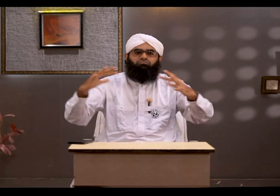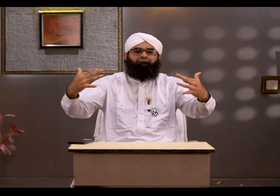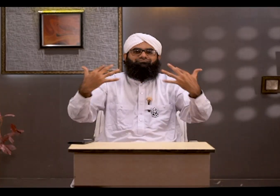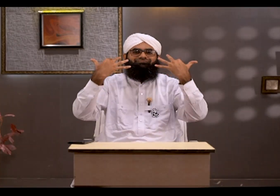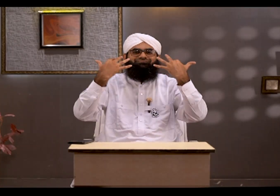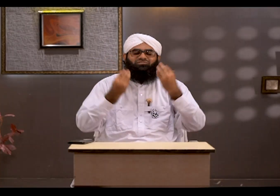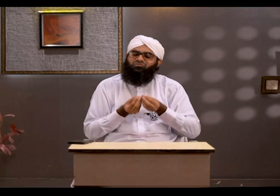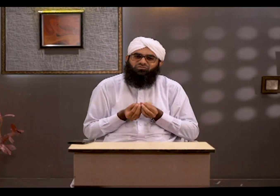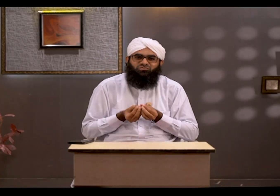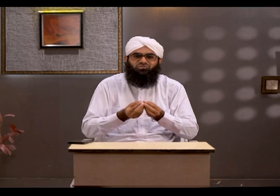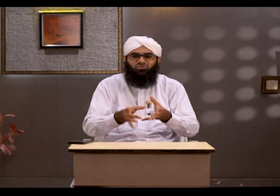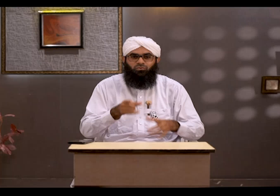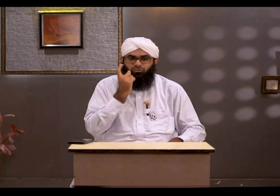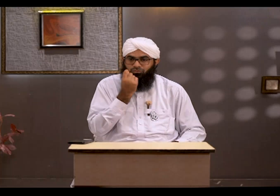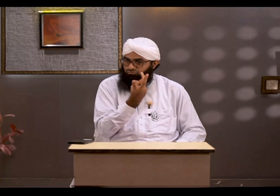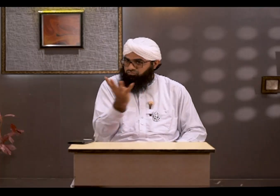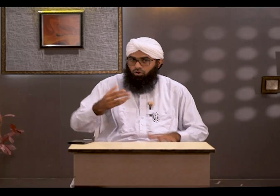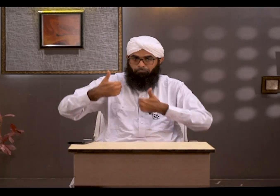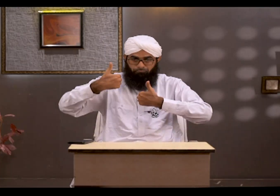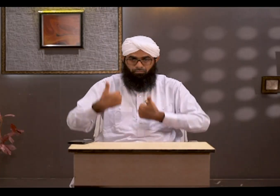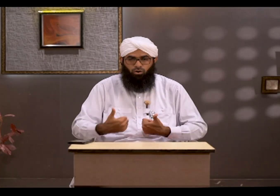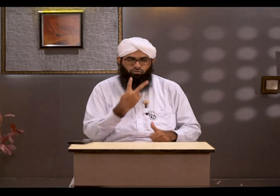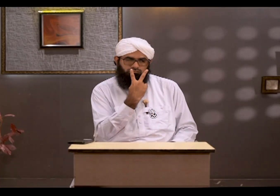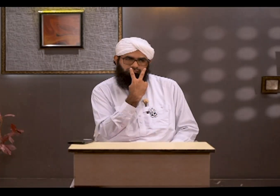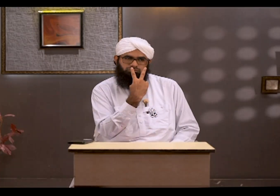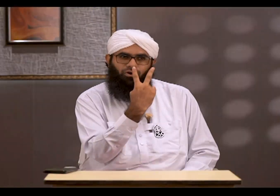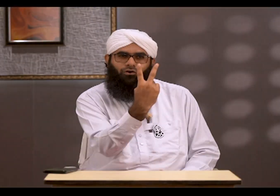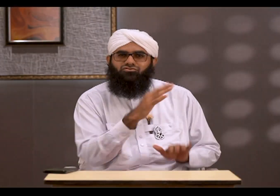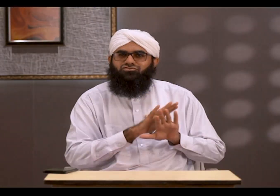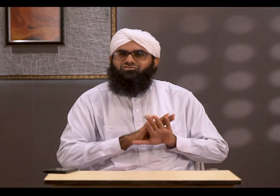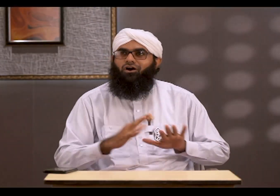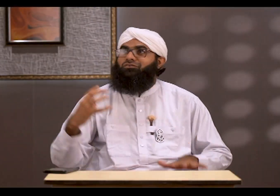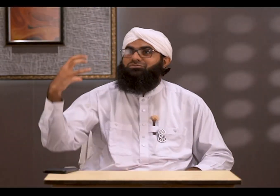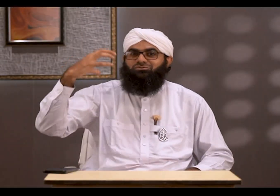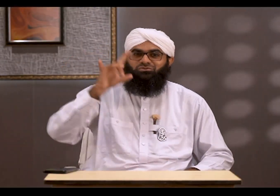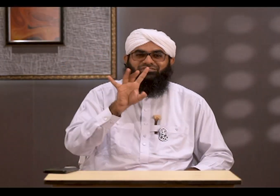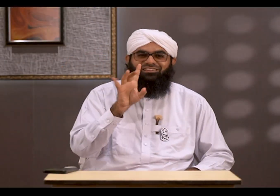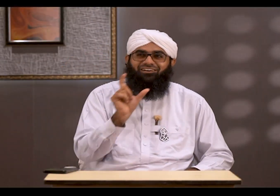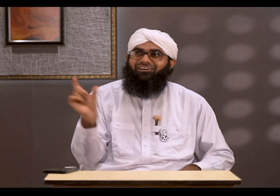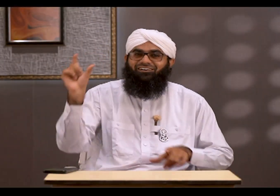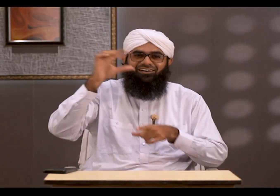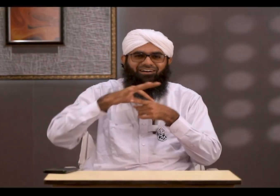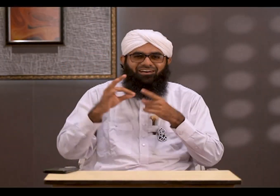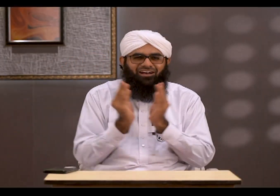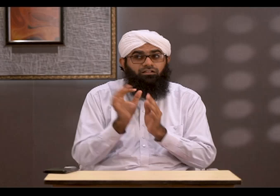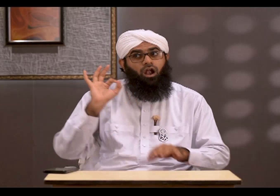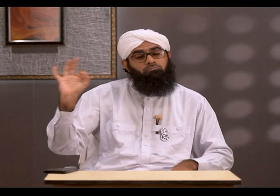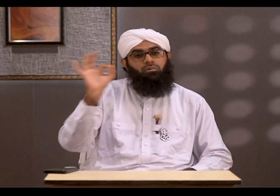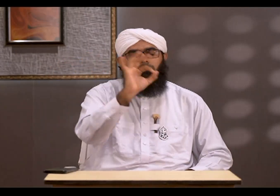گے۔ اللہ پاک کا دیدار ایسا صاف ہوگا جیسے سورج اور 14ویں رات کے چاند کو ہر ایک اپنی اپنی جگہ سے دیکھتا ہے